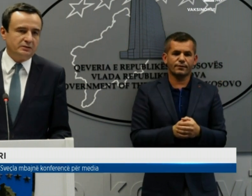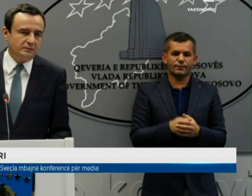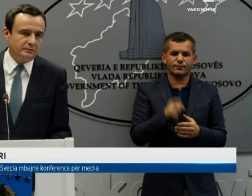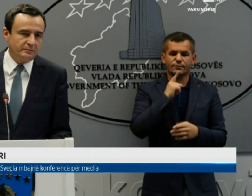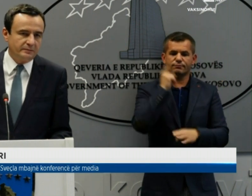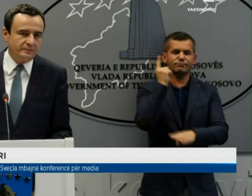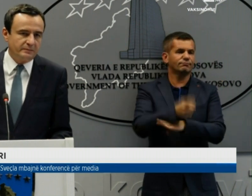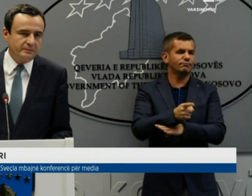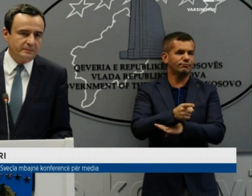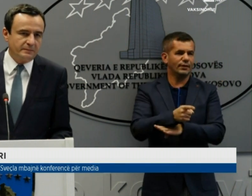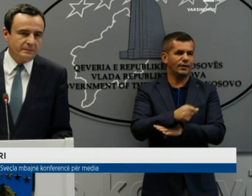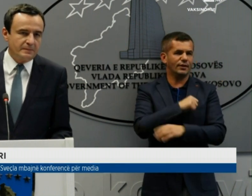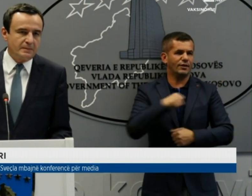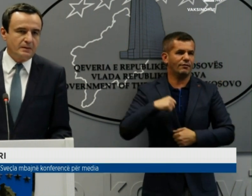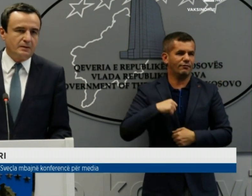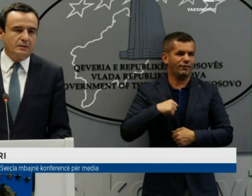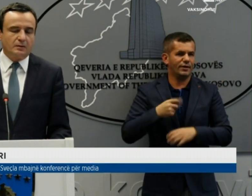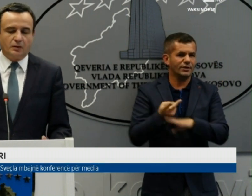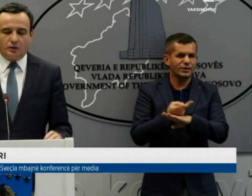autokratik.